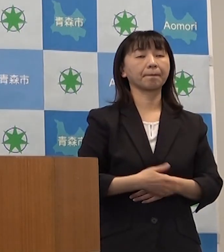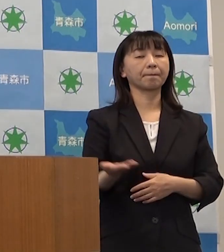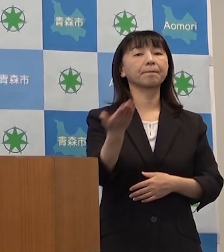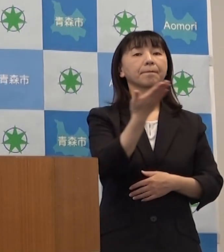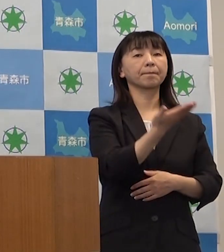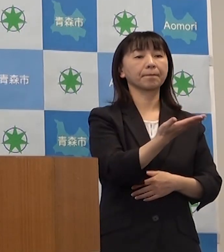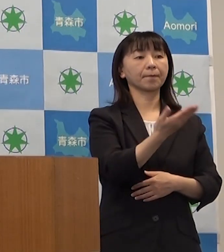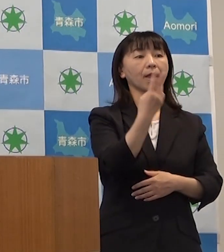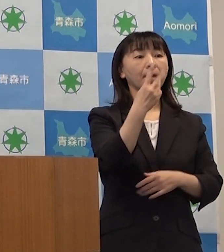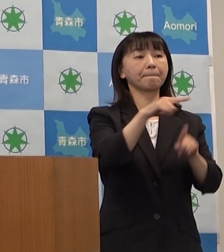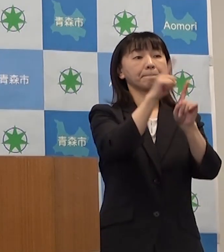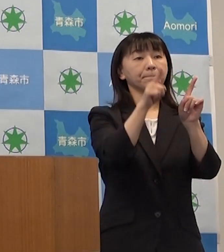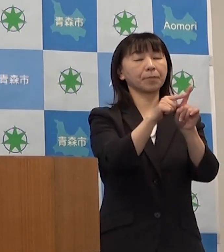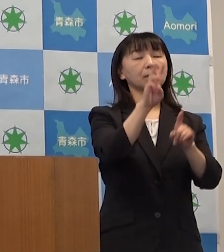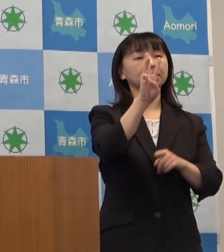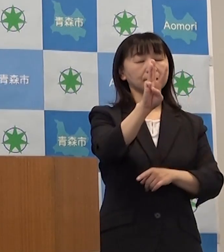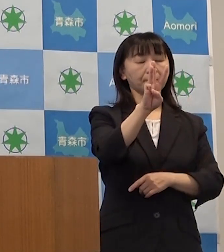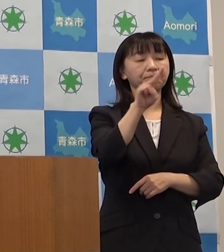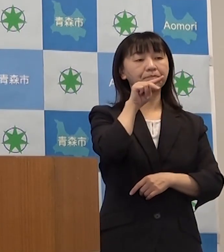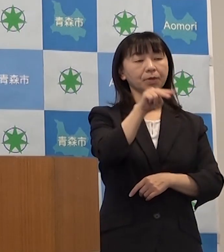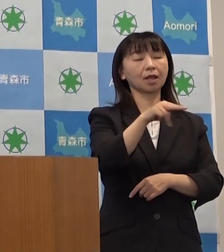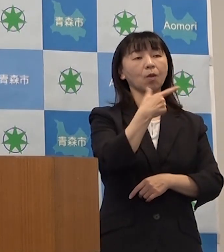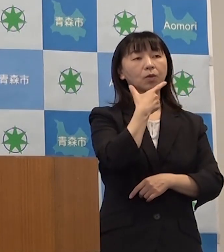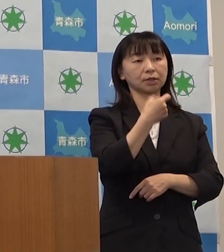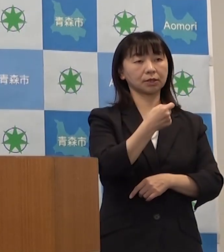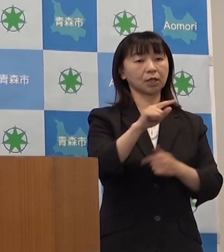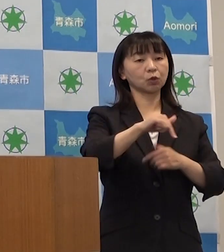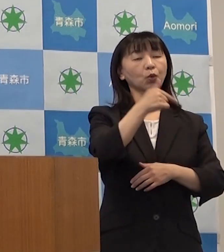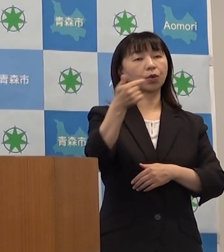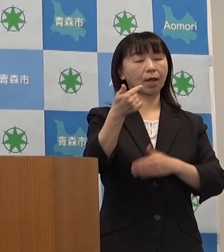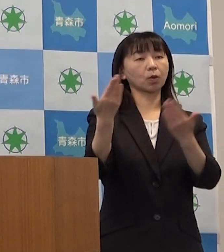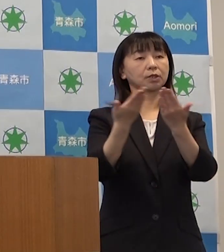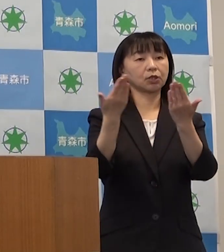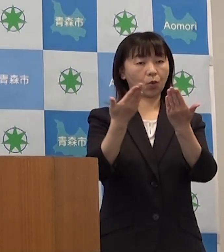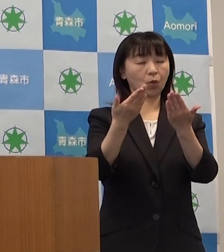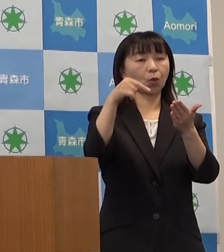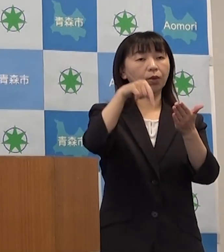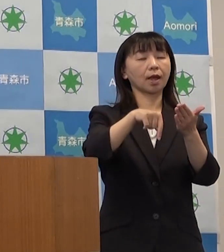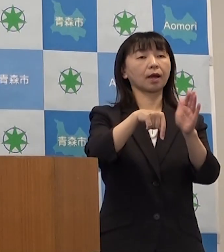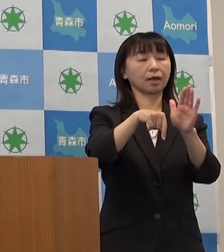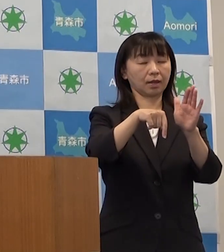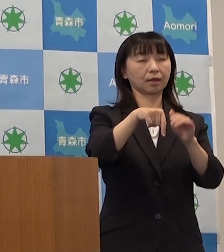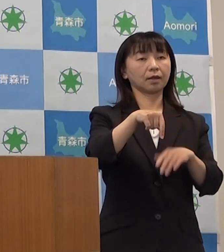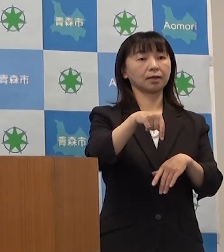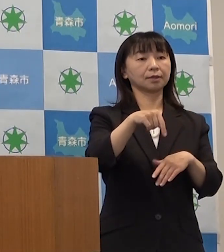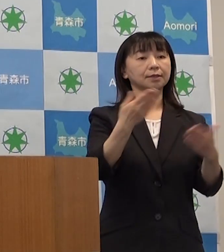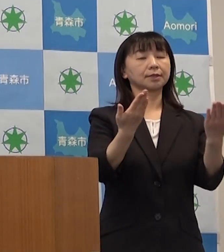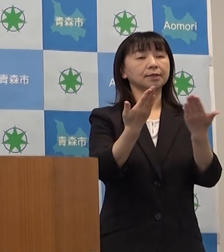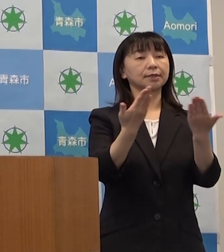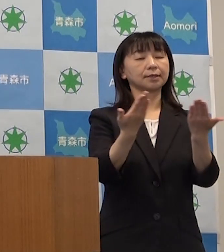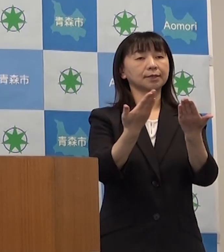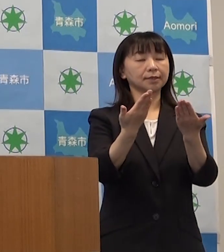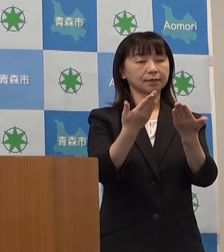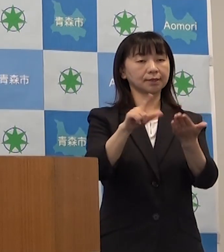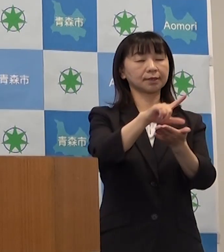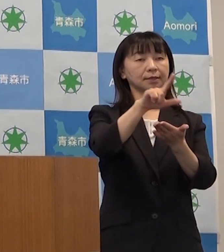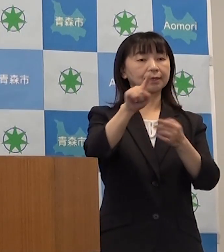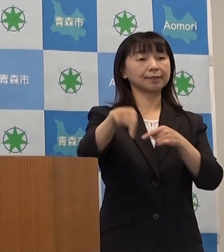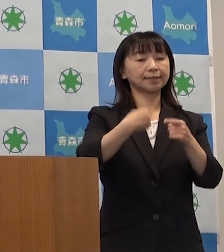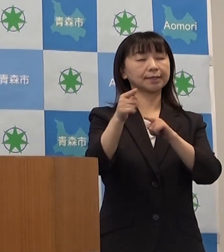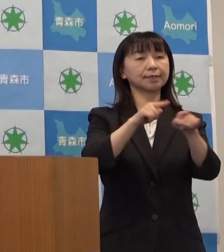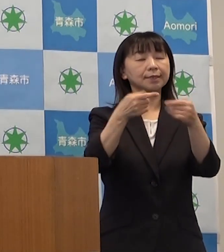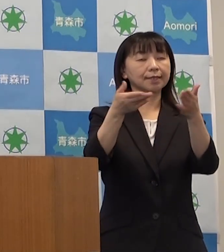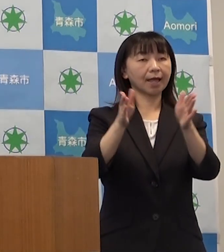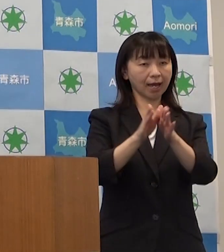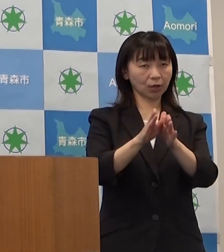続きまして3ページをご覧ください。その他の事業のうち自治体 DX 推進事業につきまし